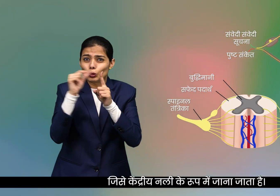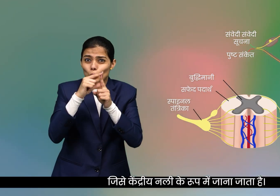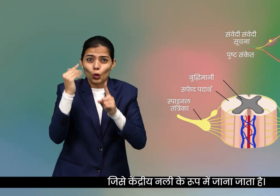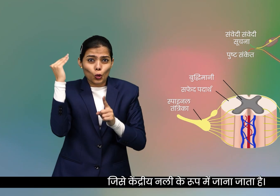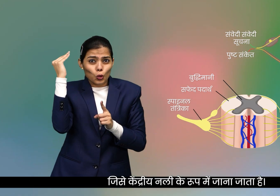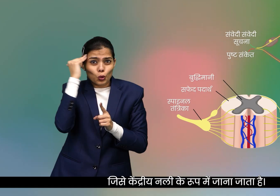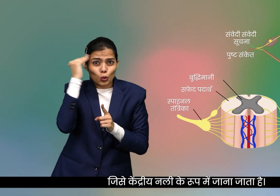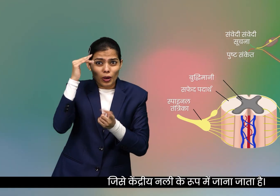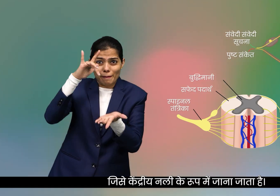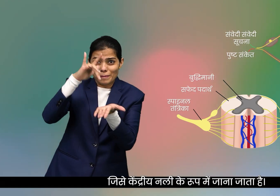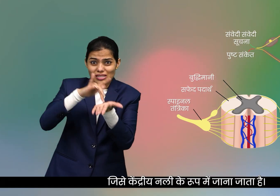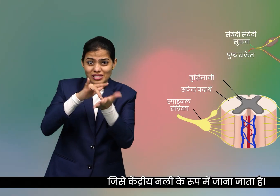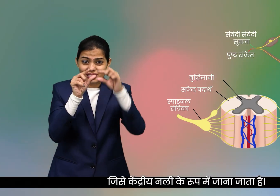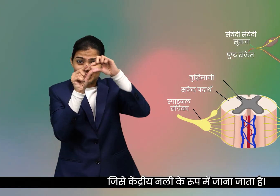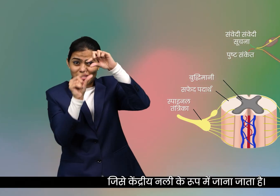जाना जाता है।